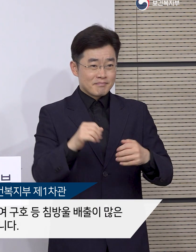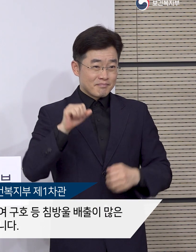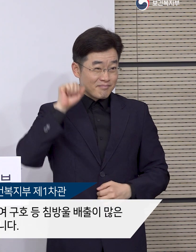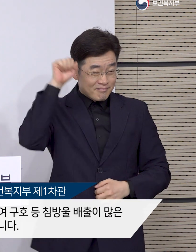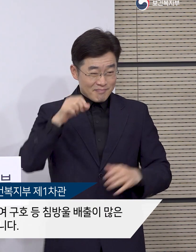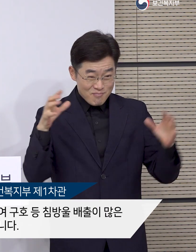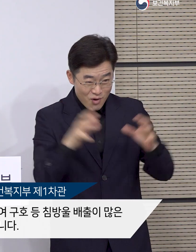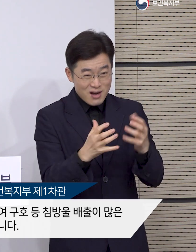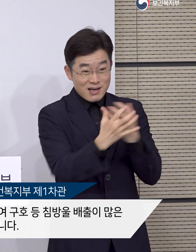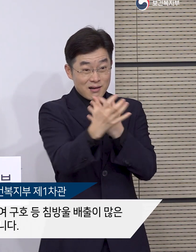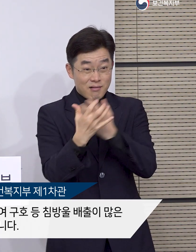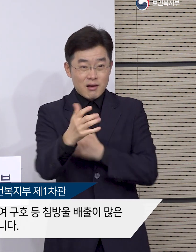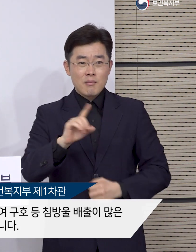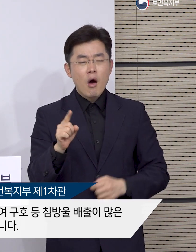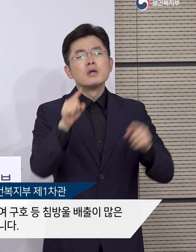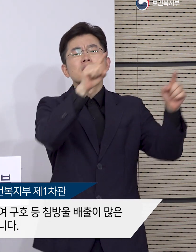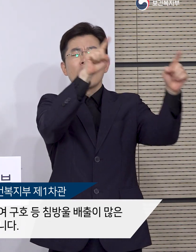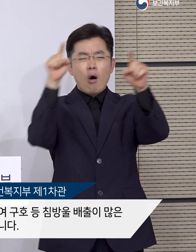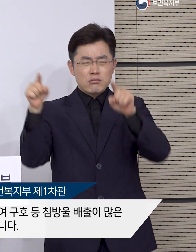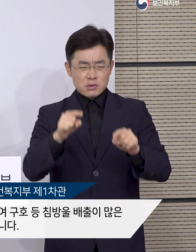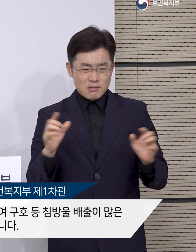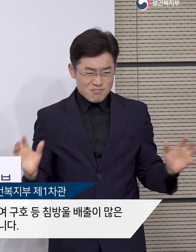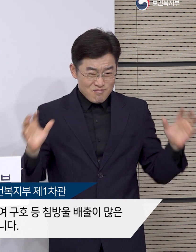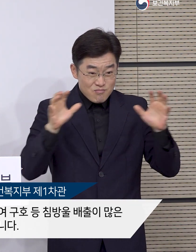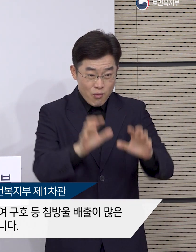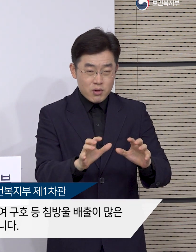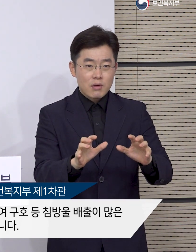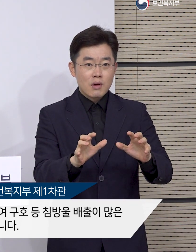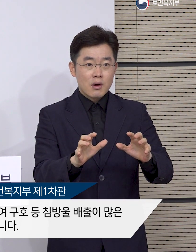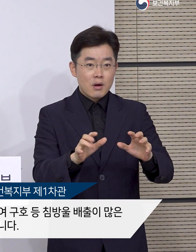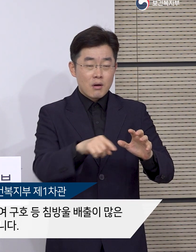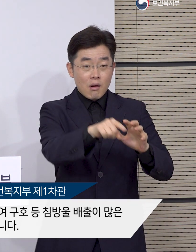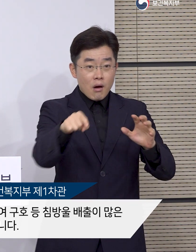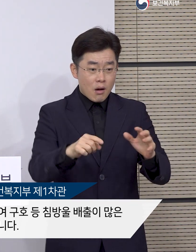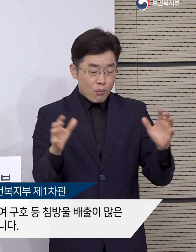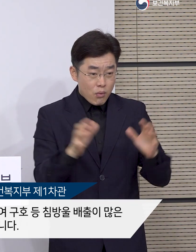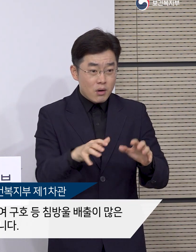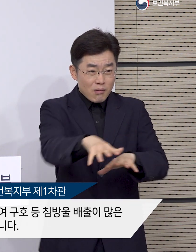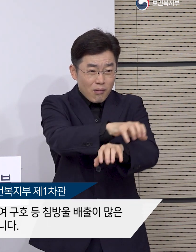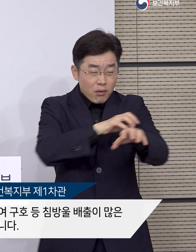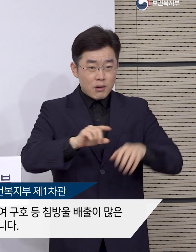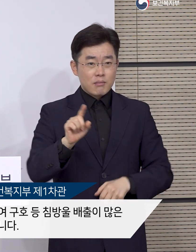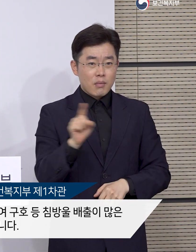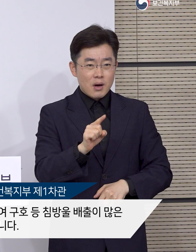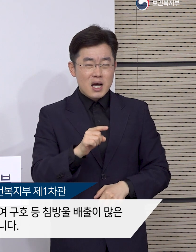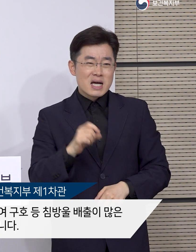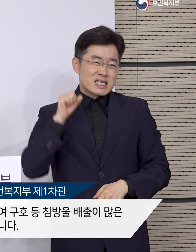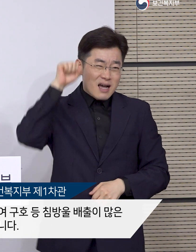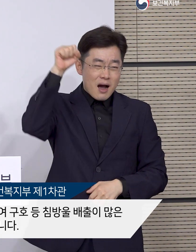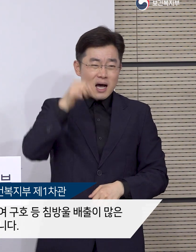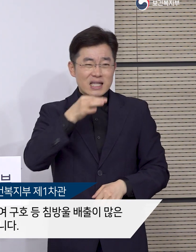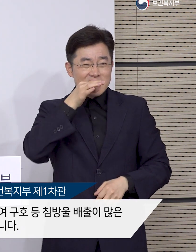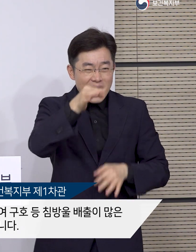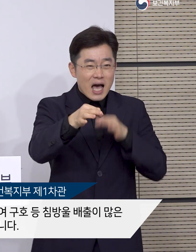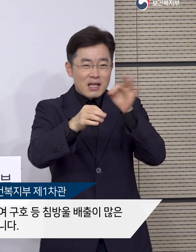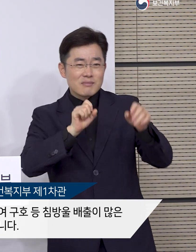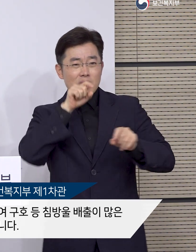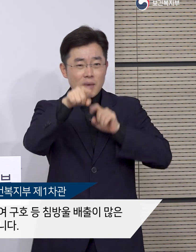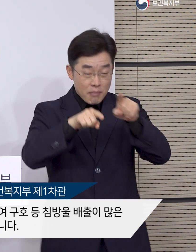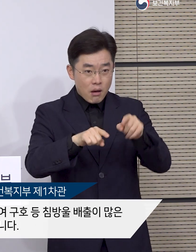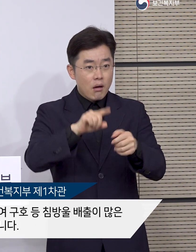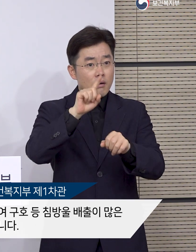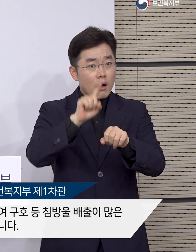경우에 전국에서 다수가 밀집하여 구호 등 침방울 배출이 많은 활동을 하기에